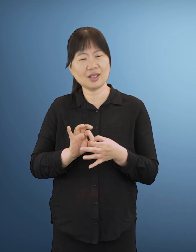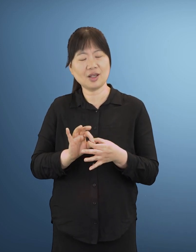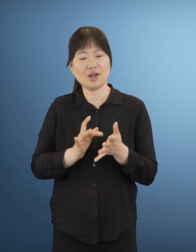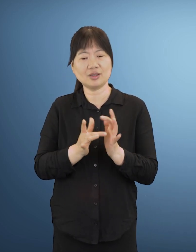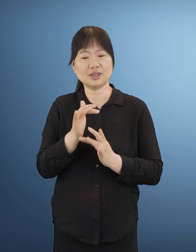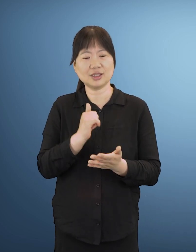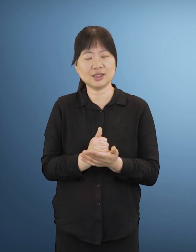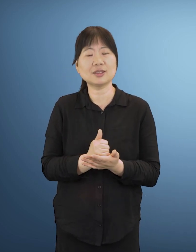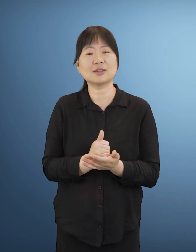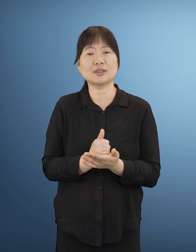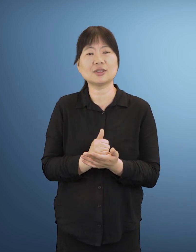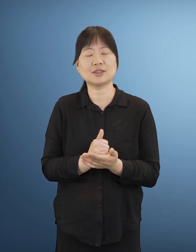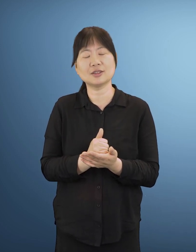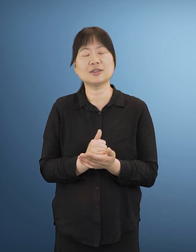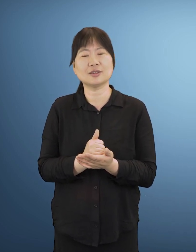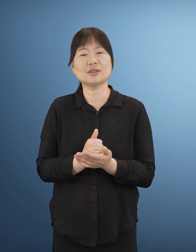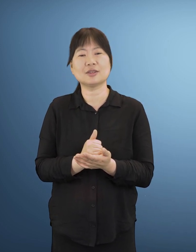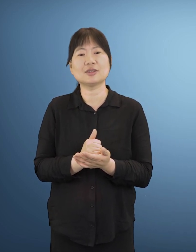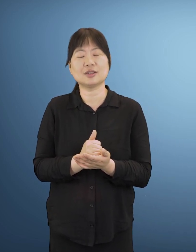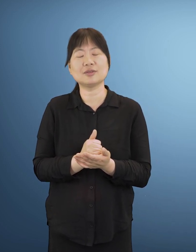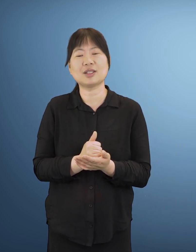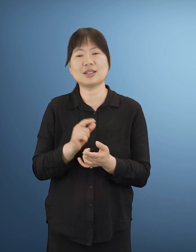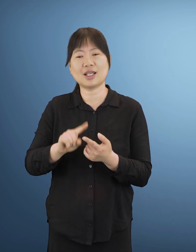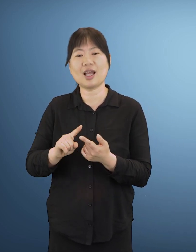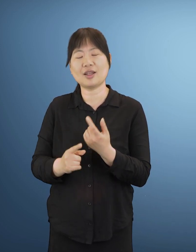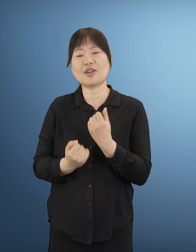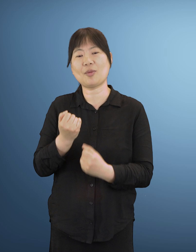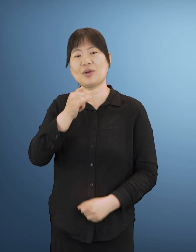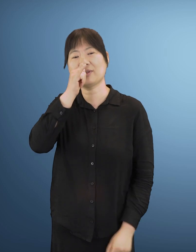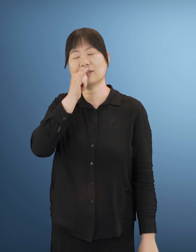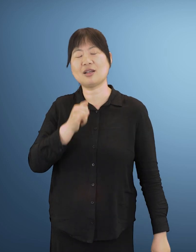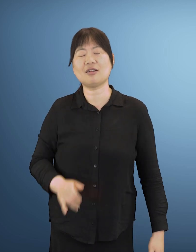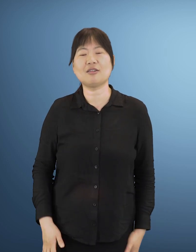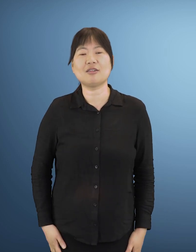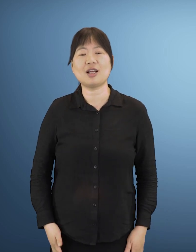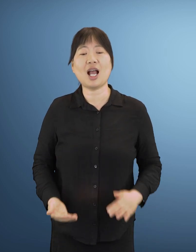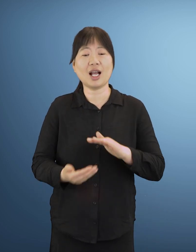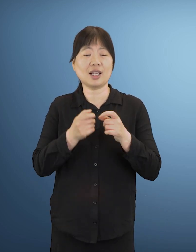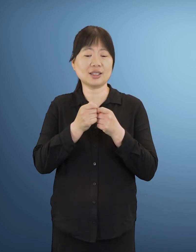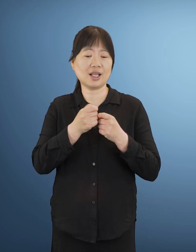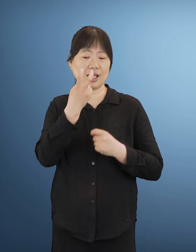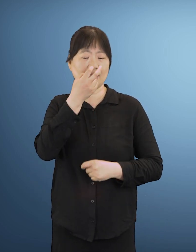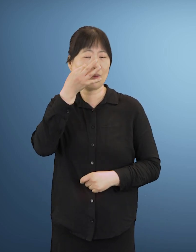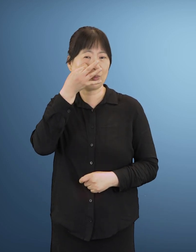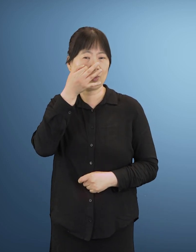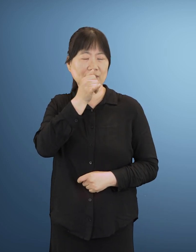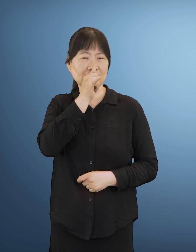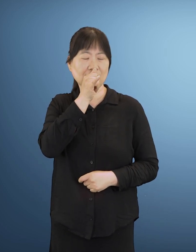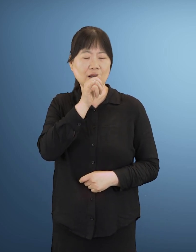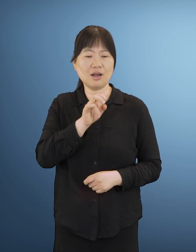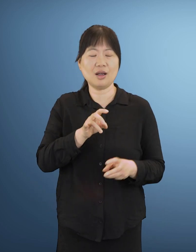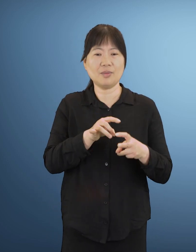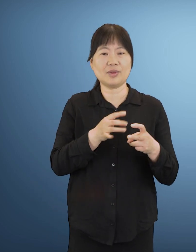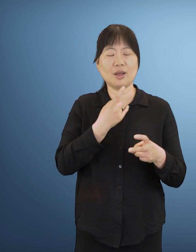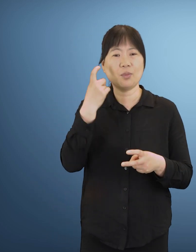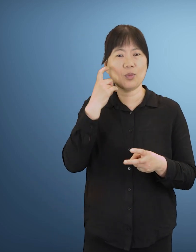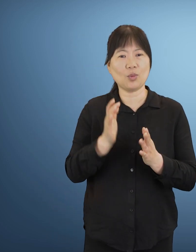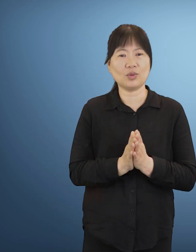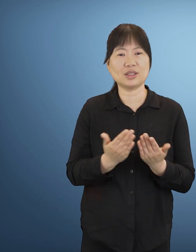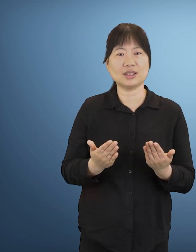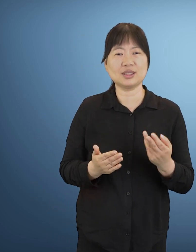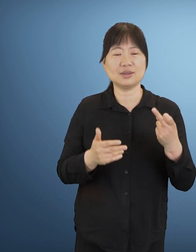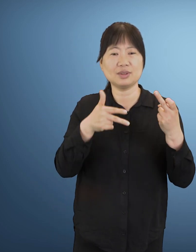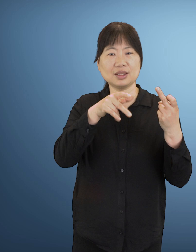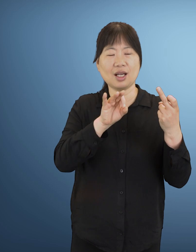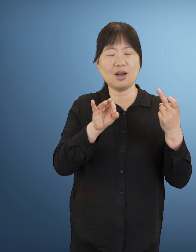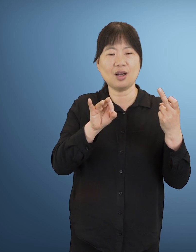예수님의 출처가 설명됩니다. 오히려. 자, 아까 살펴보았던 마태복음 12장 50절을